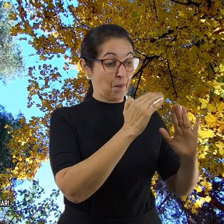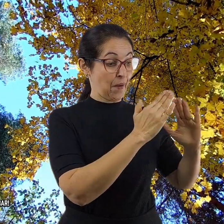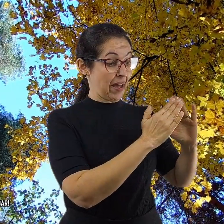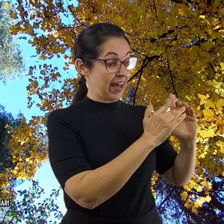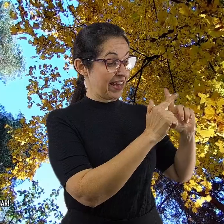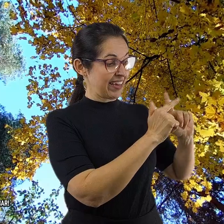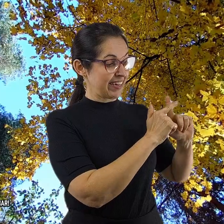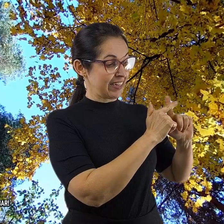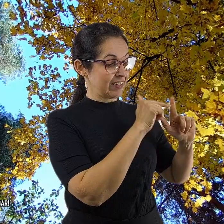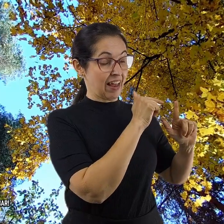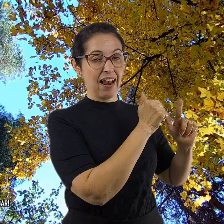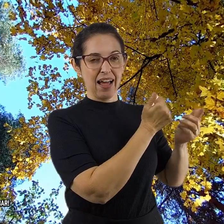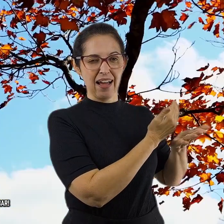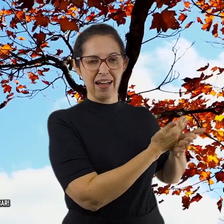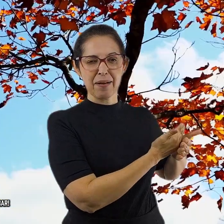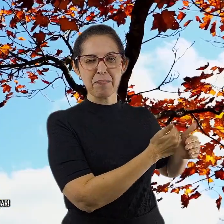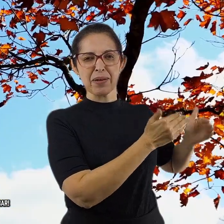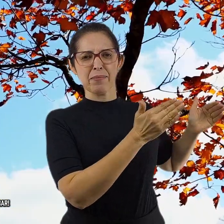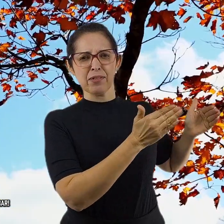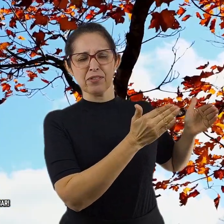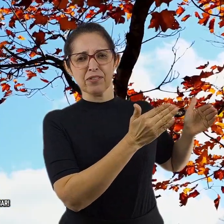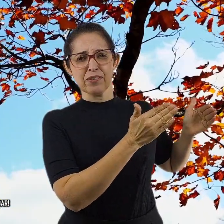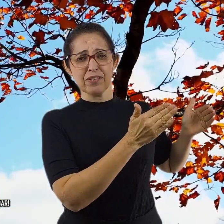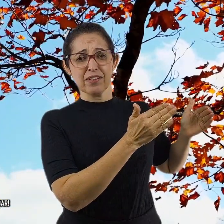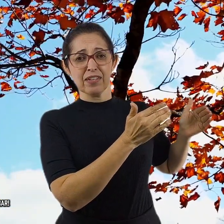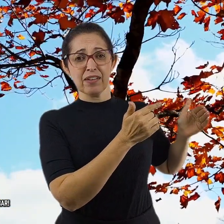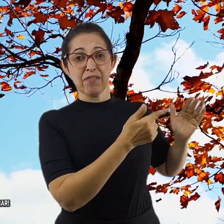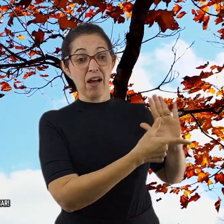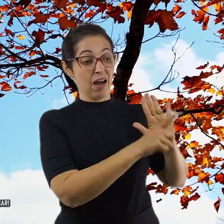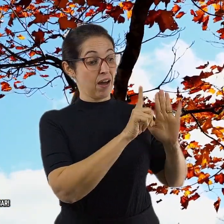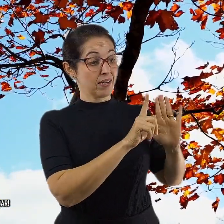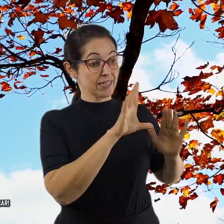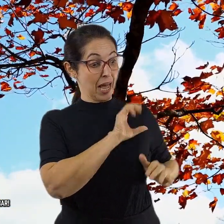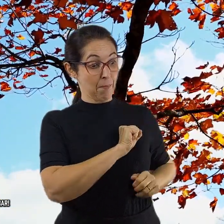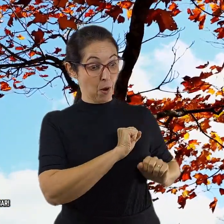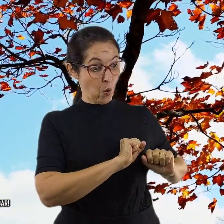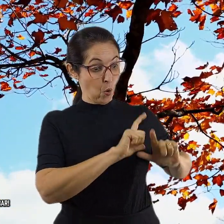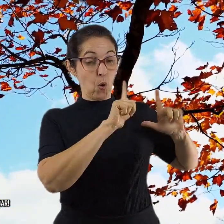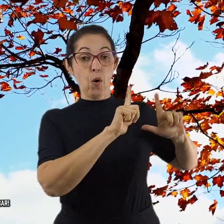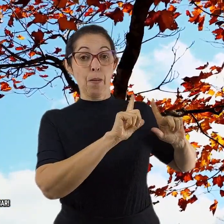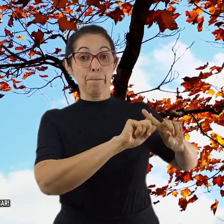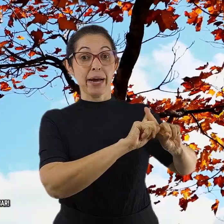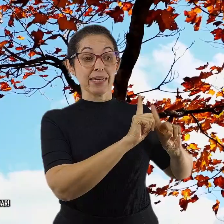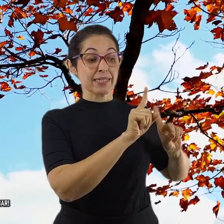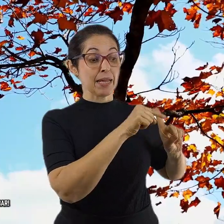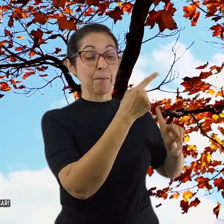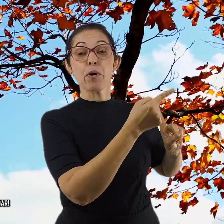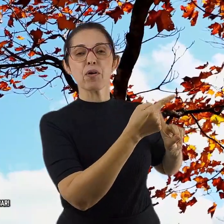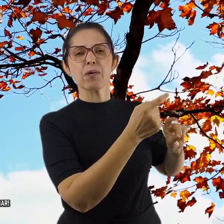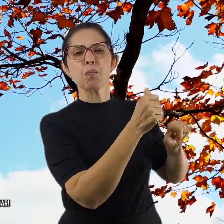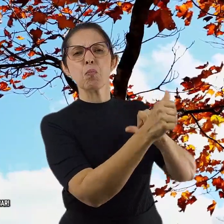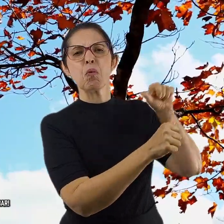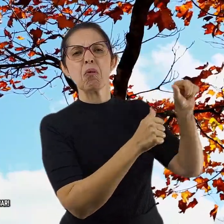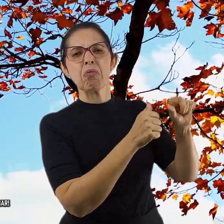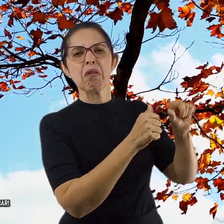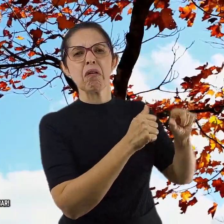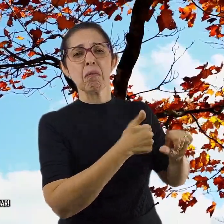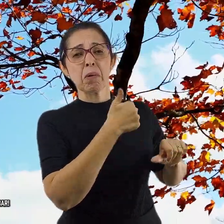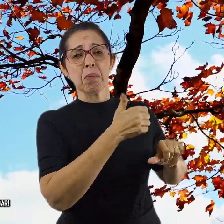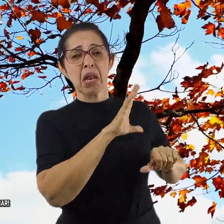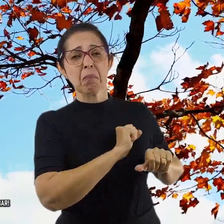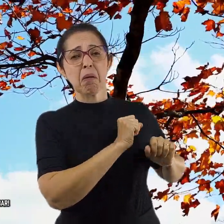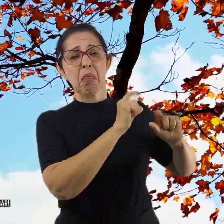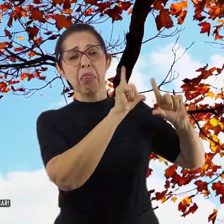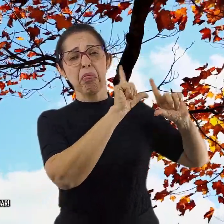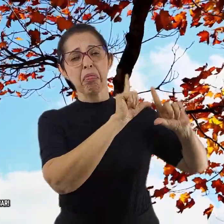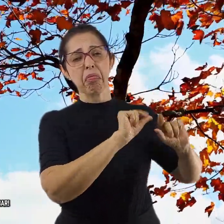tenho contra ti. Você amou um dia, você deixou deixou as